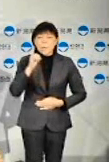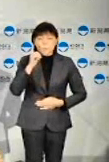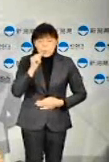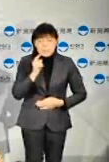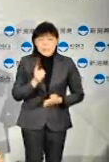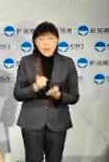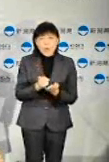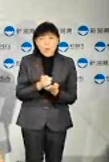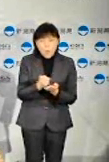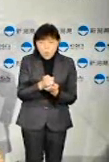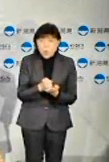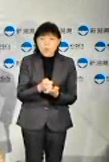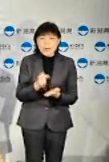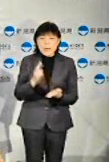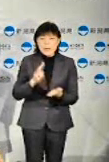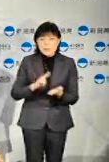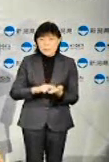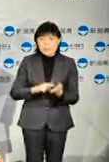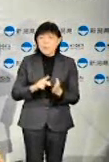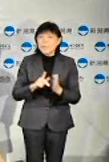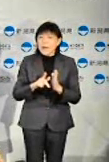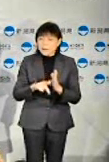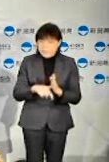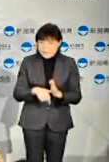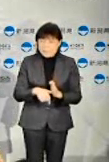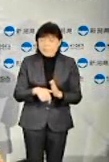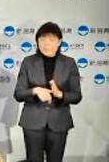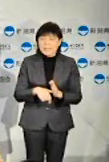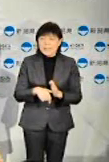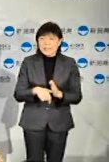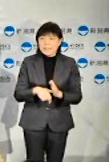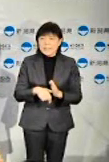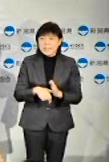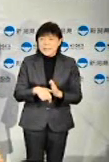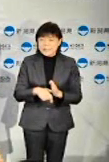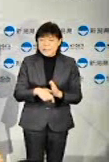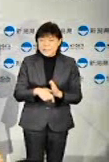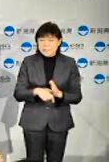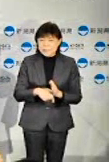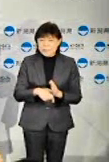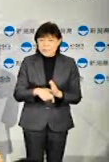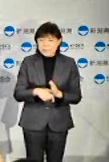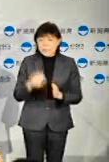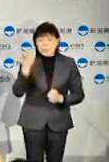方向が示されるんであればということを前提で申し上げたと。